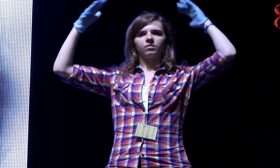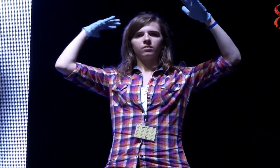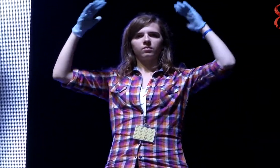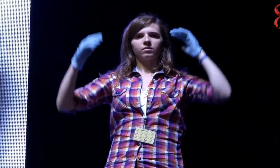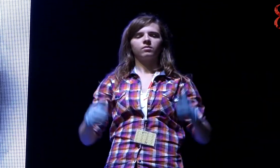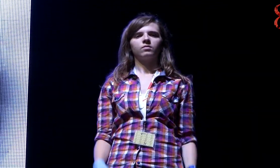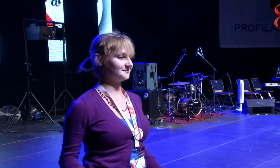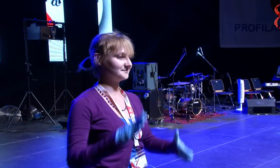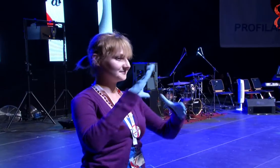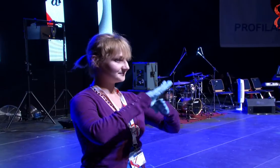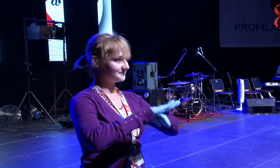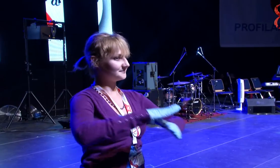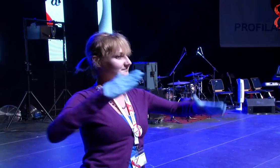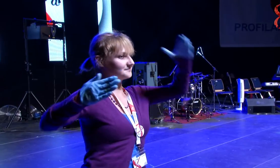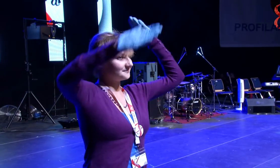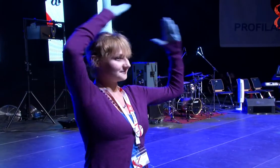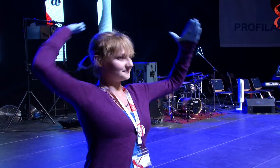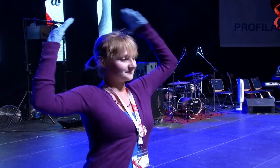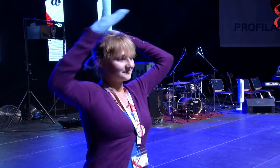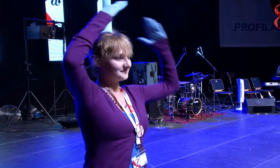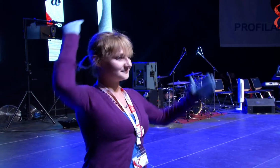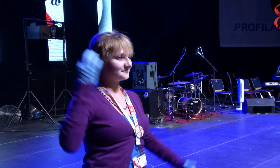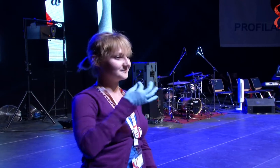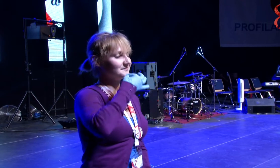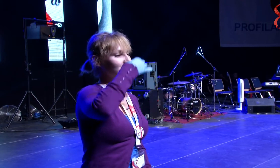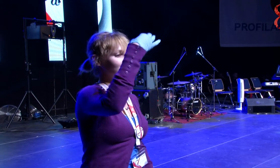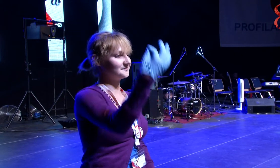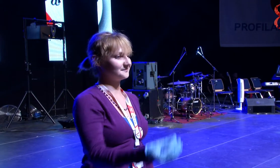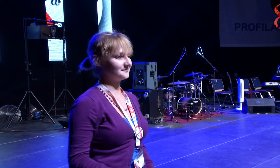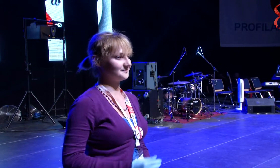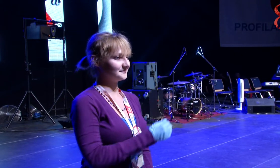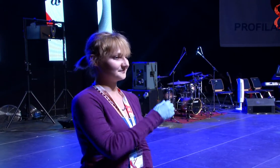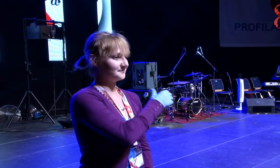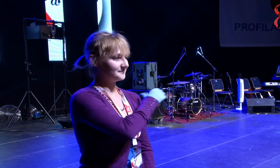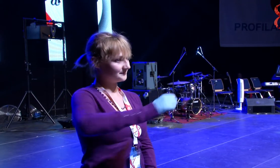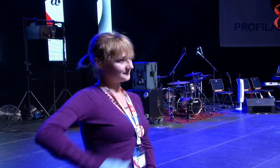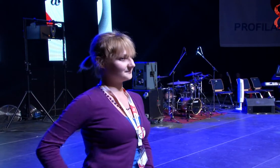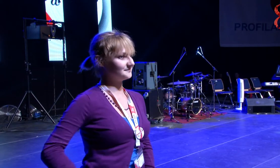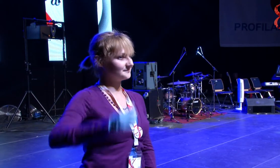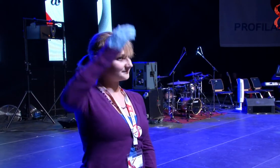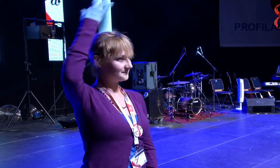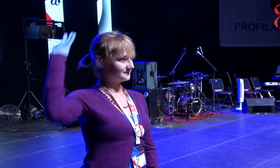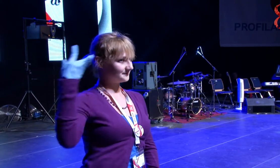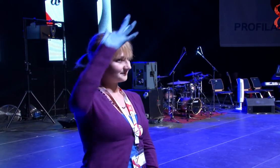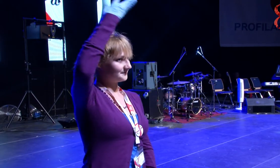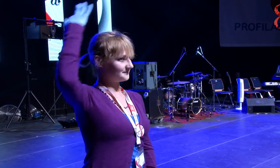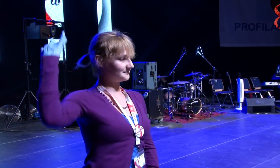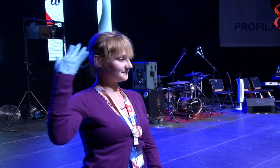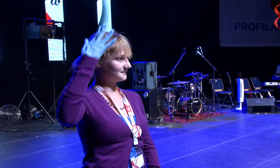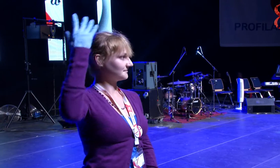obłokach. W obłokach najlepiej się marzy. A